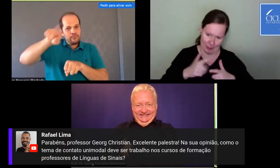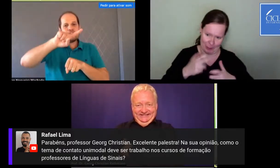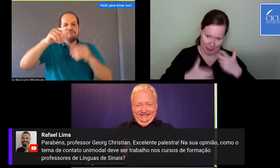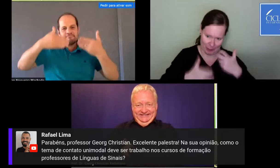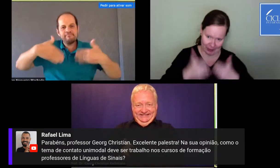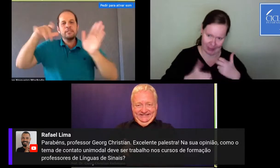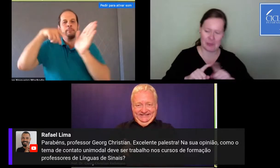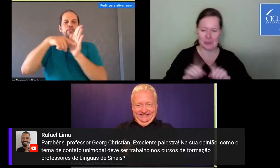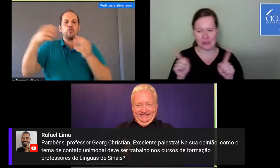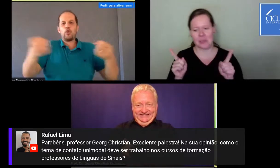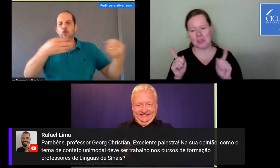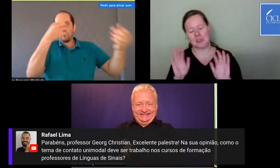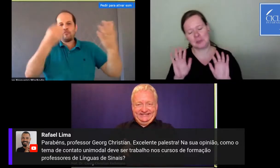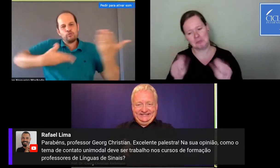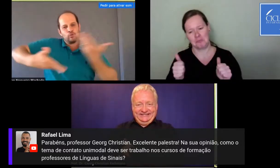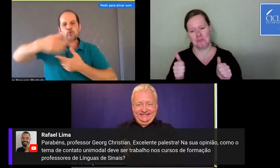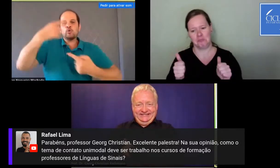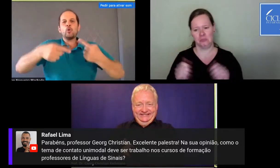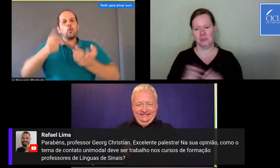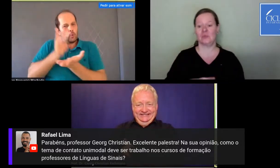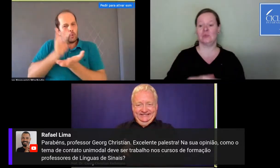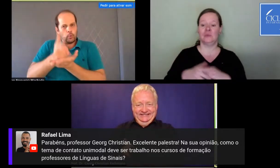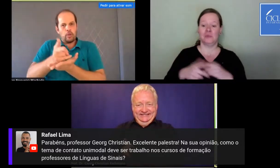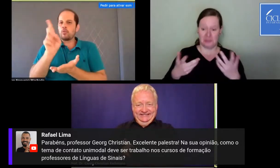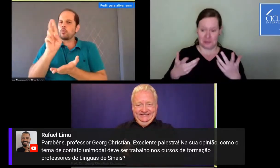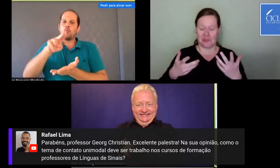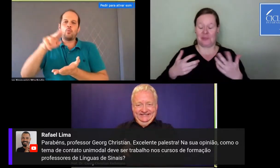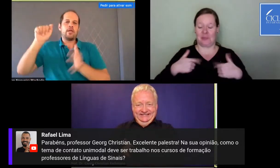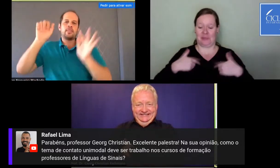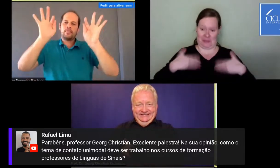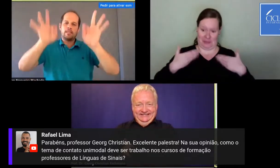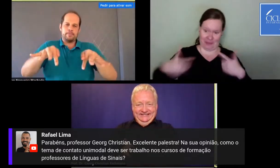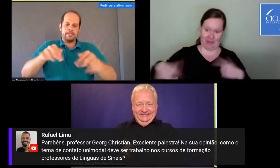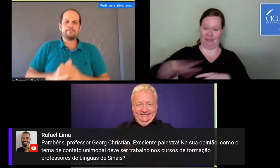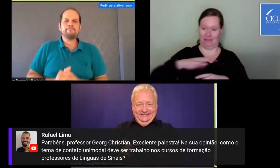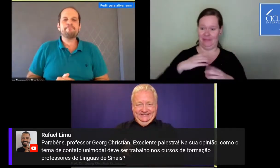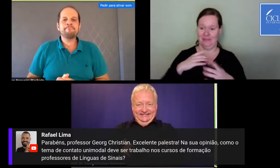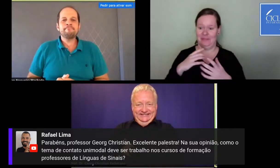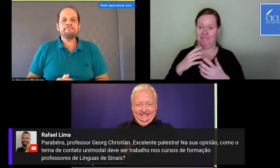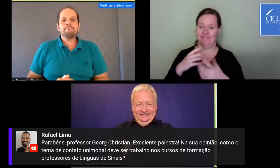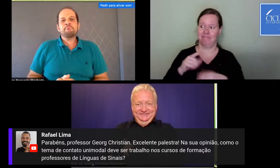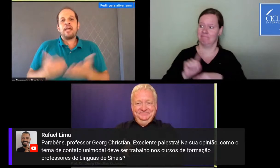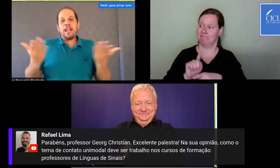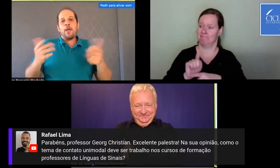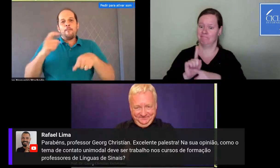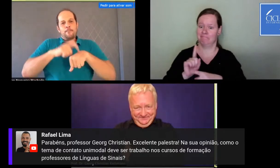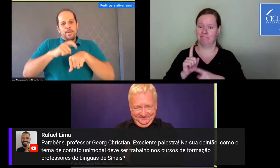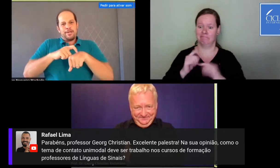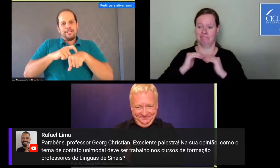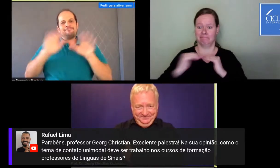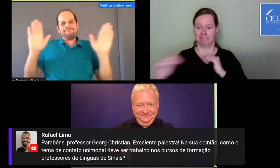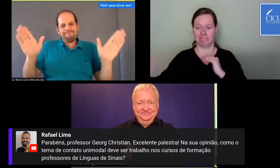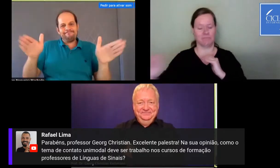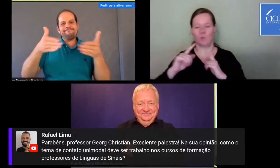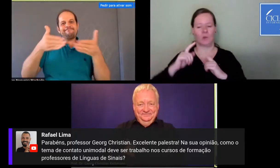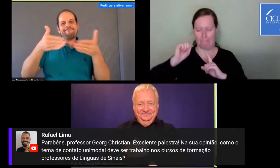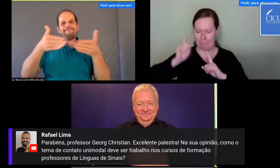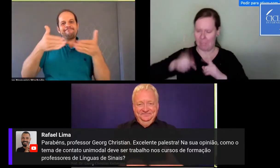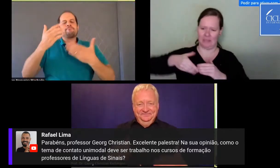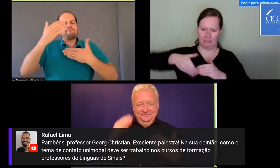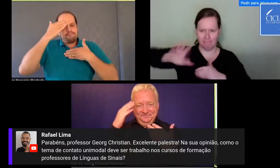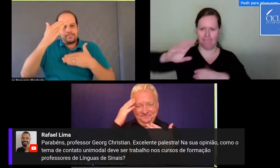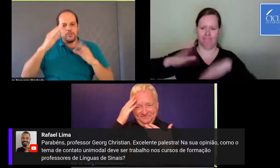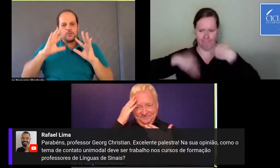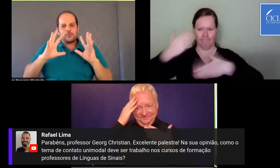tenham aprendido e que possam continuar seguindo com essas pesquisas. E